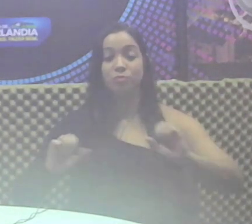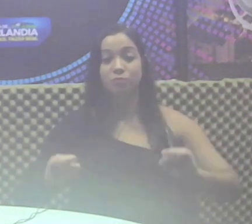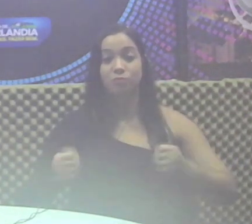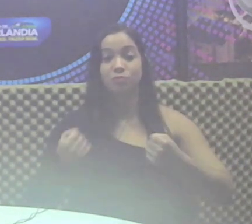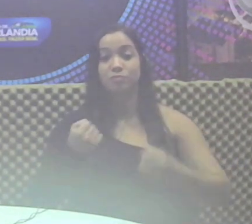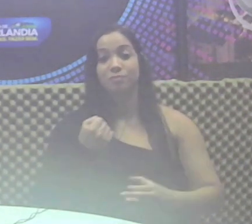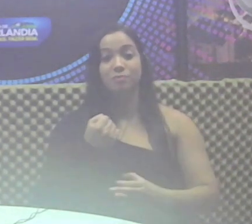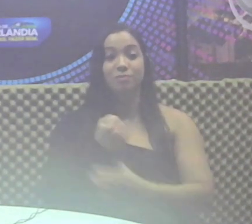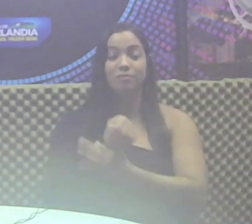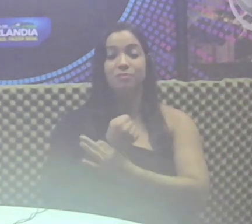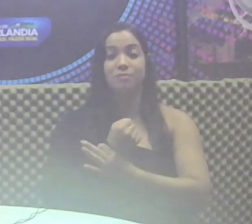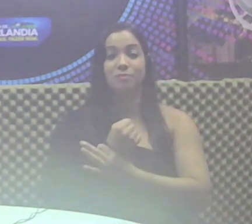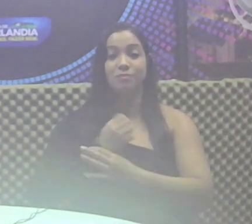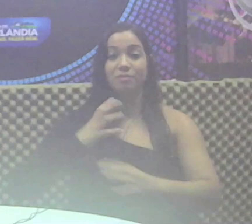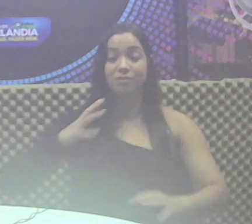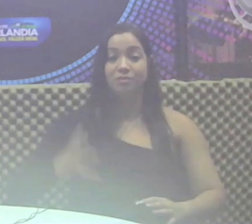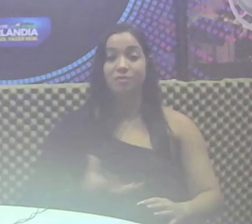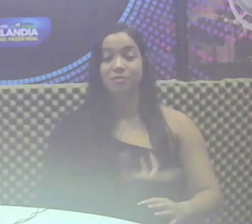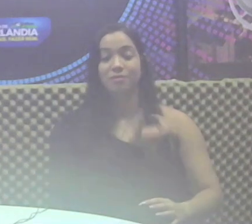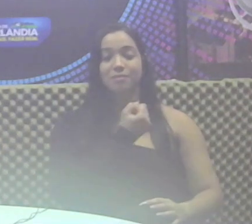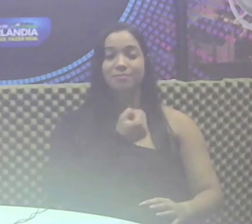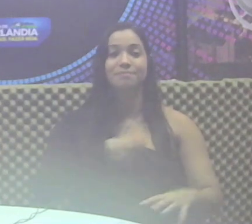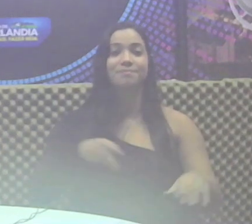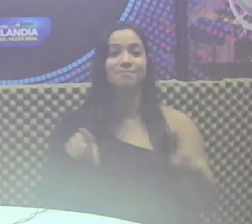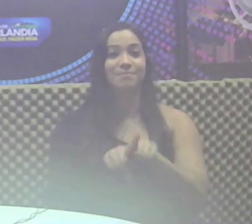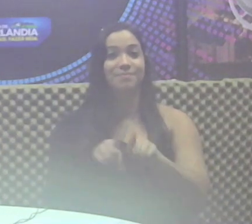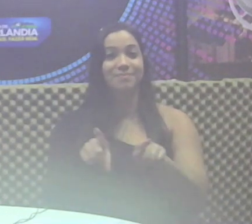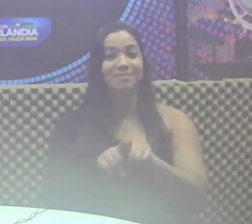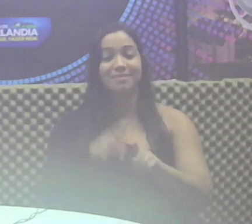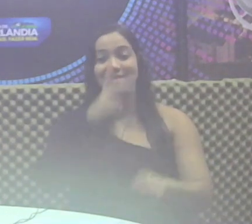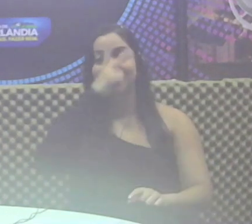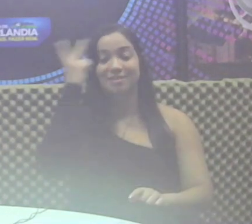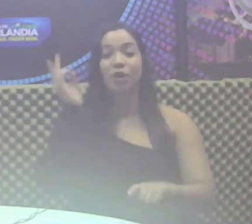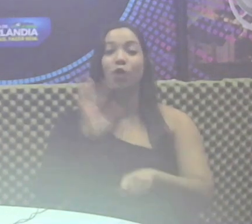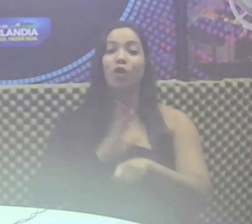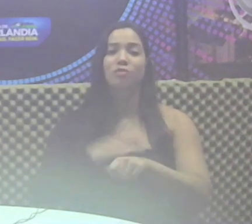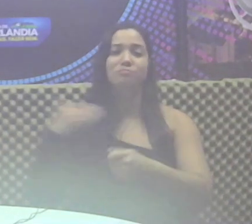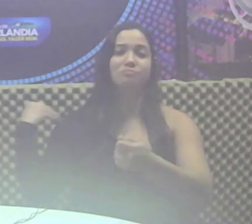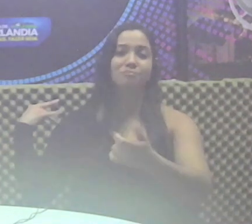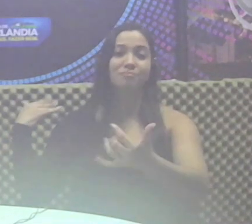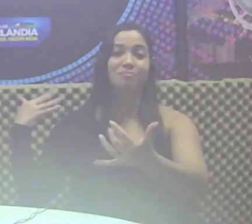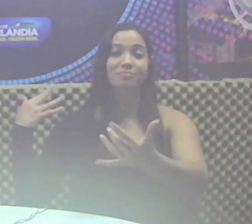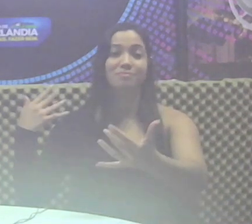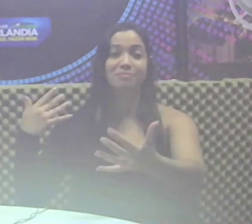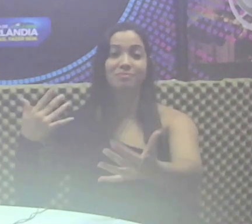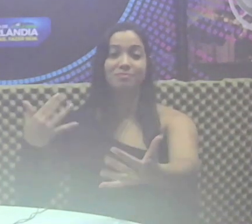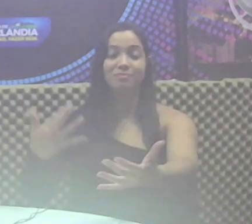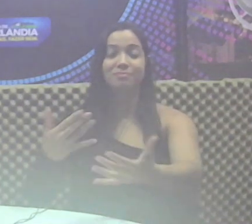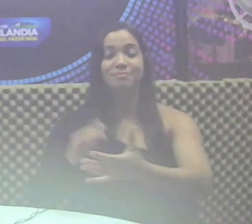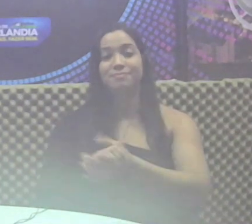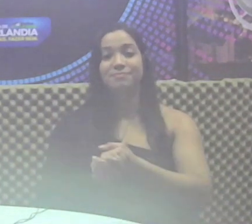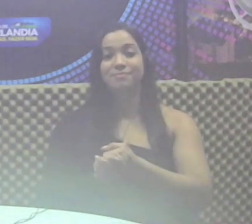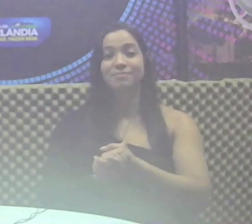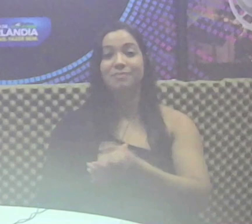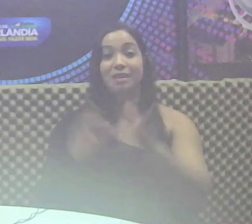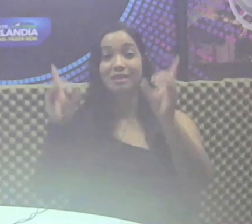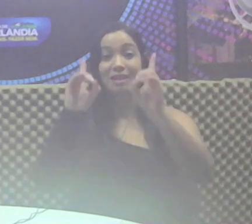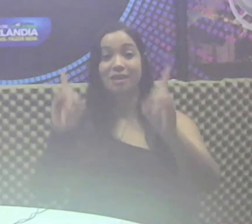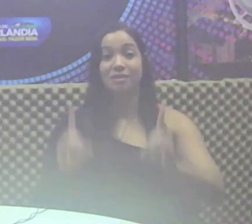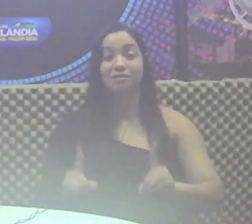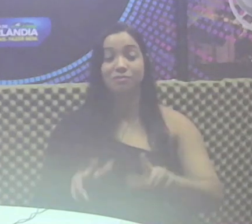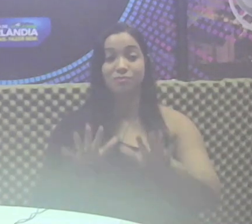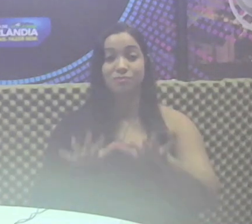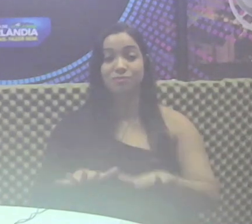Armadas e das Forças de Segurança e Salvamento, pessoas com doenças crônicas e outras comorbidades, com deficiência